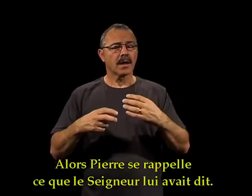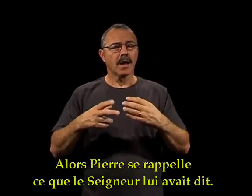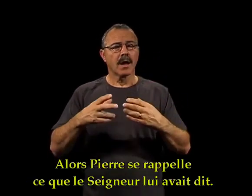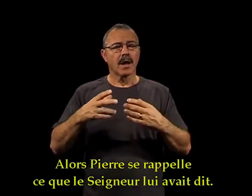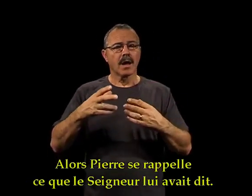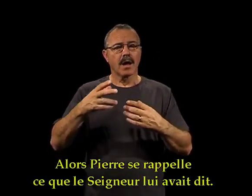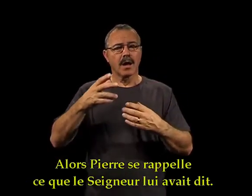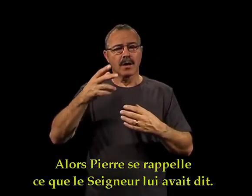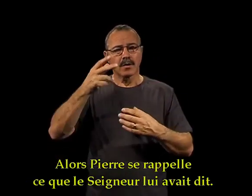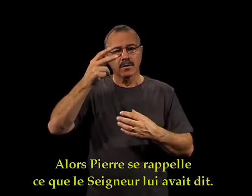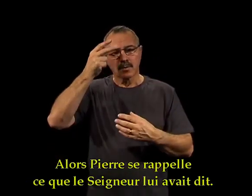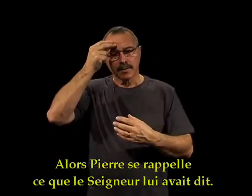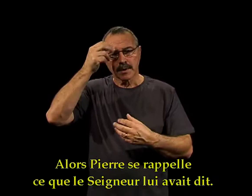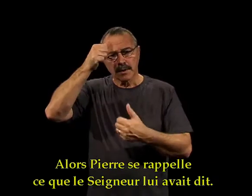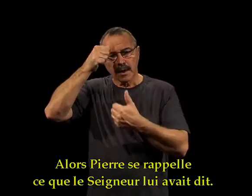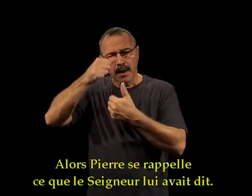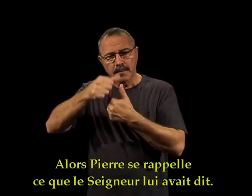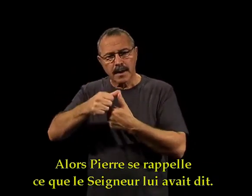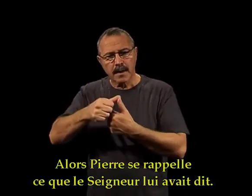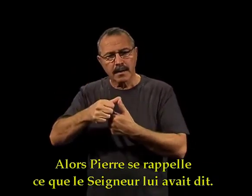Alors Pierre se rappelle ce que le Seigneur lui avait dit.